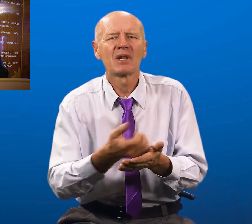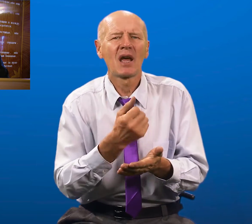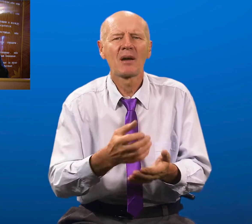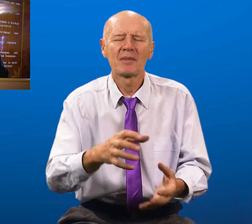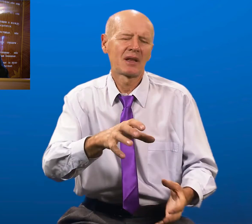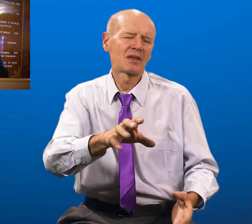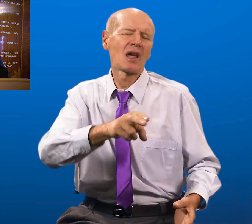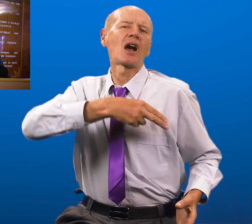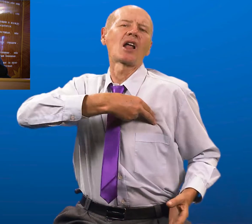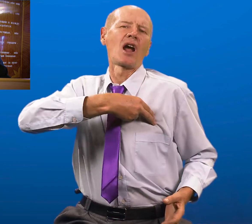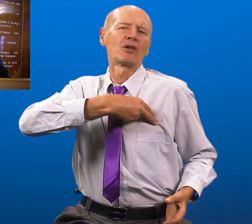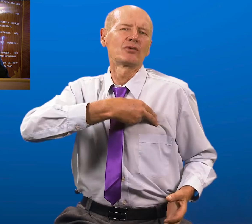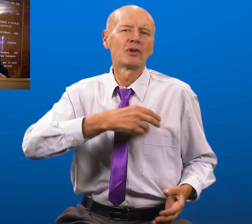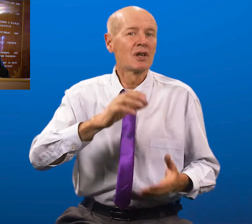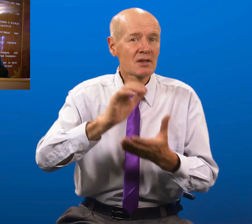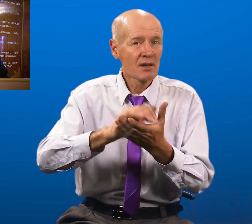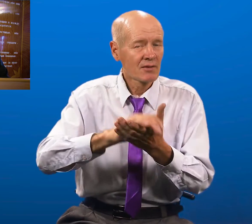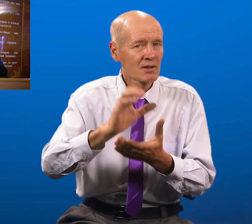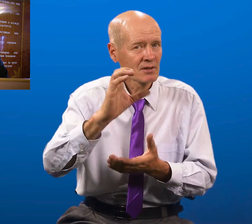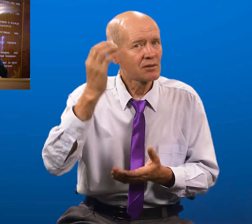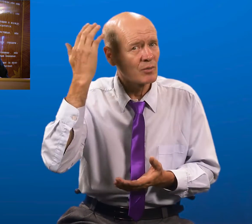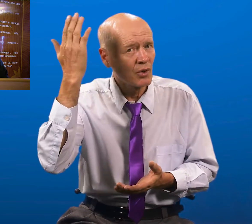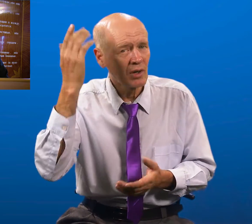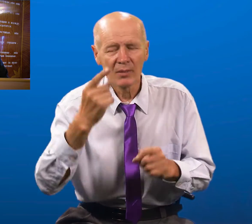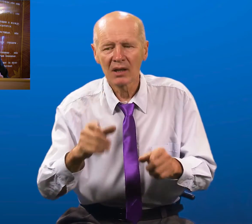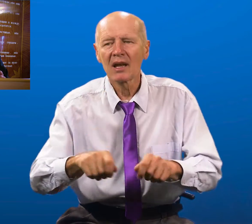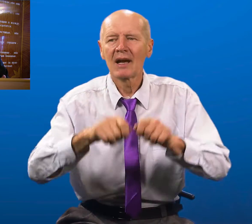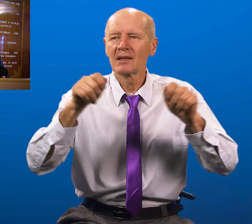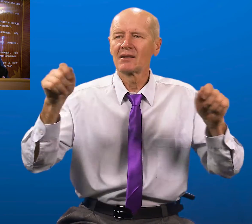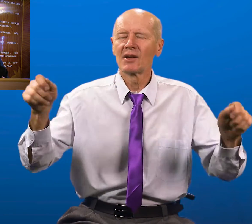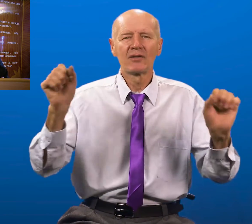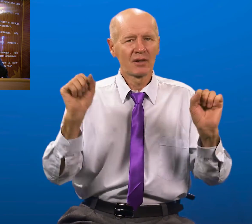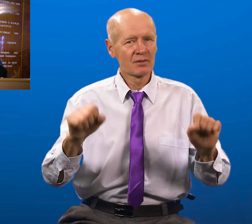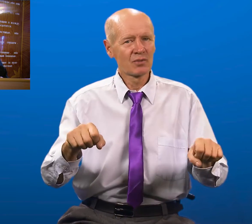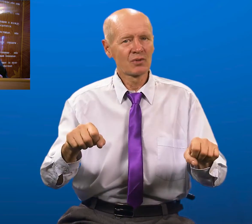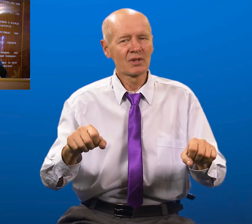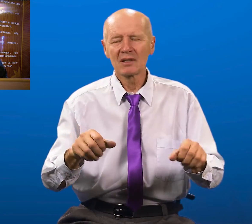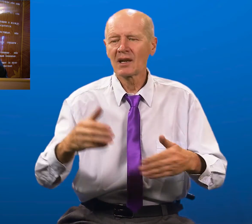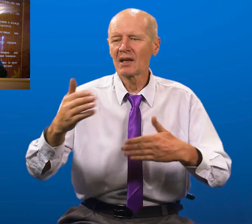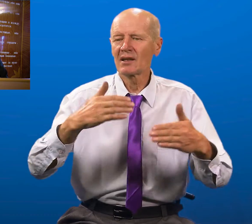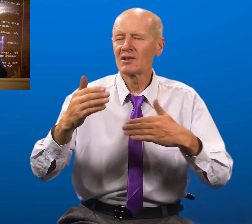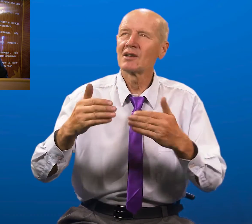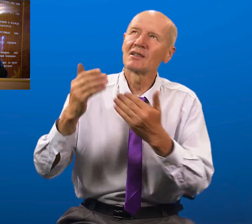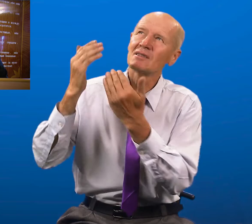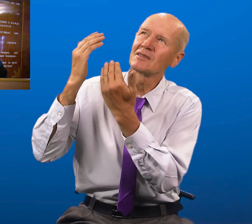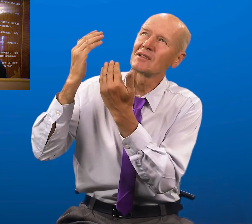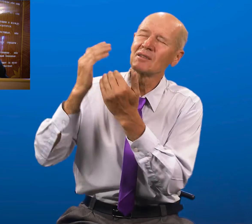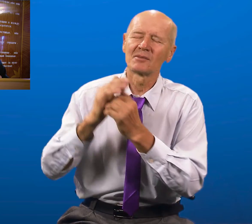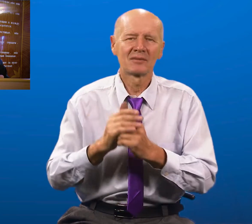вознаграждение. Завет с Богом – это прежде всего открывающаяся возможность взаимоотношений с